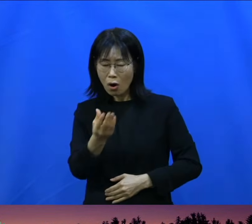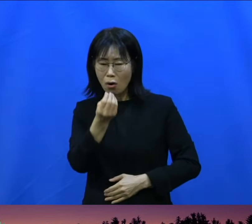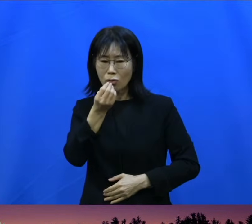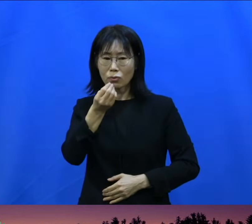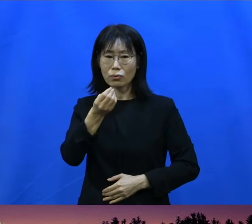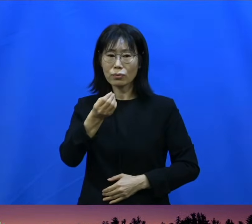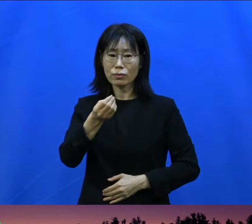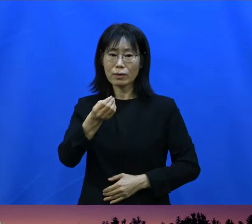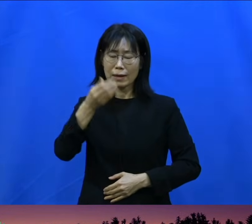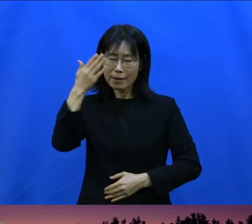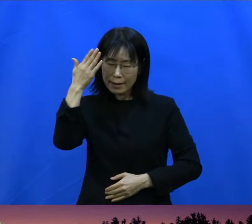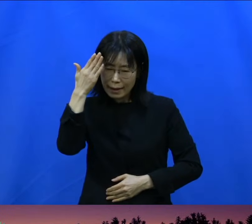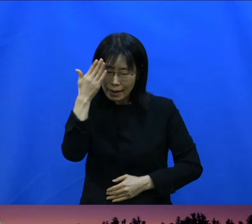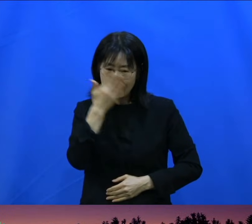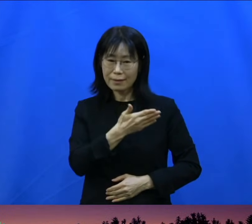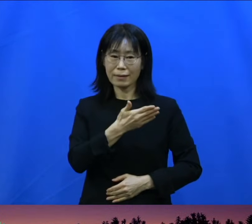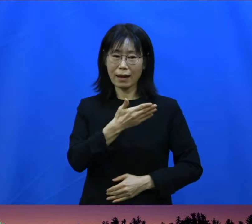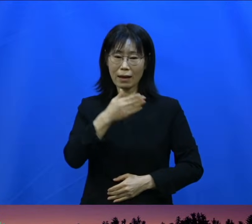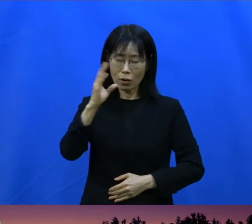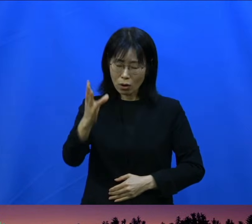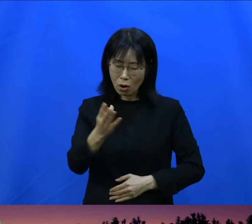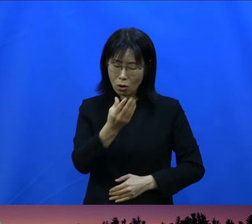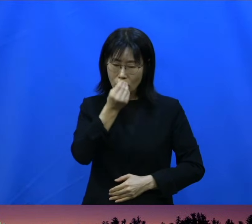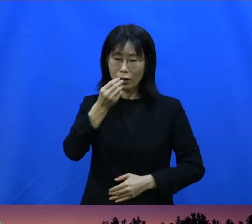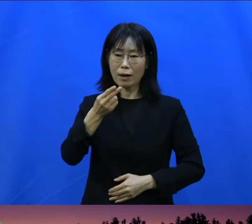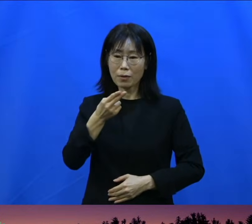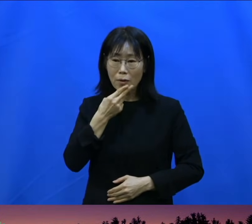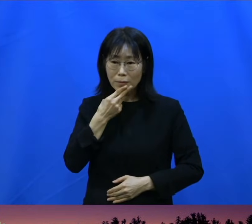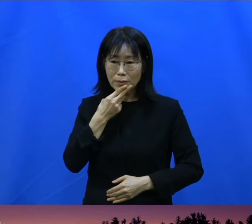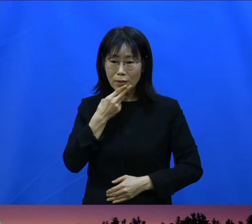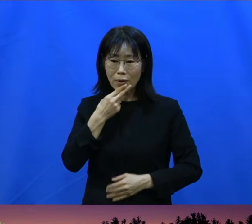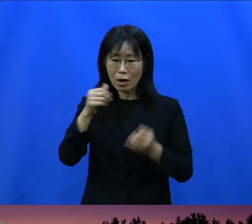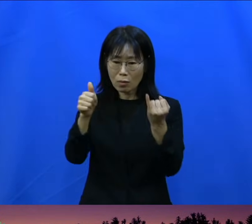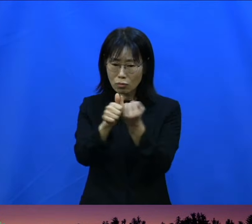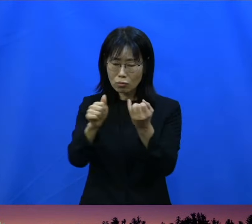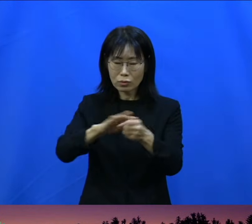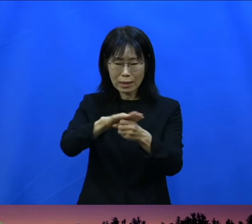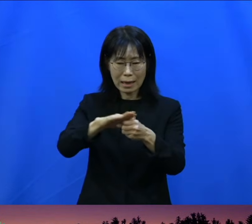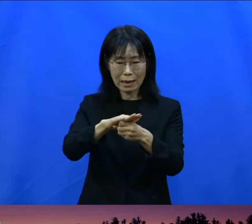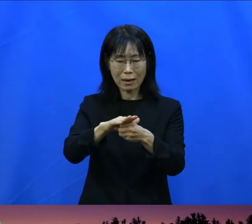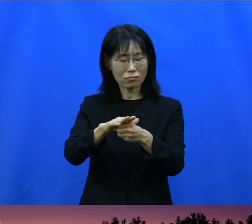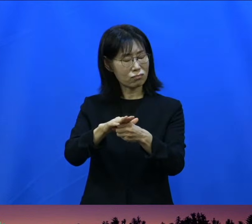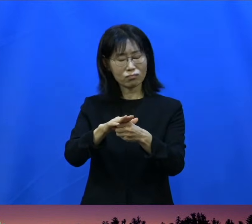순결이 있어야 사랑이 되는 거예요. 순결하지 않는데 어떻게 이게 사랑이 돼요? 그건 불가능한 거예요.